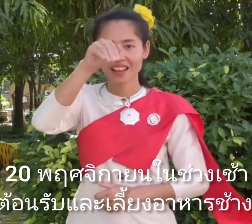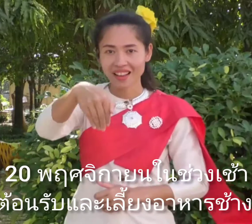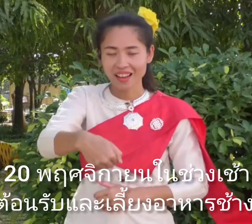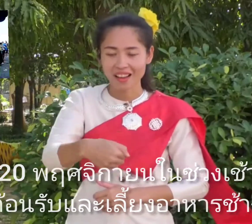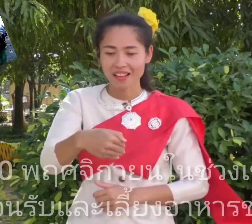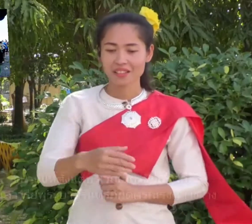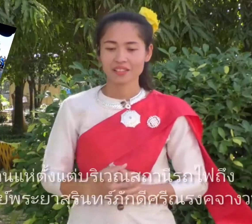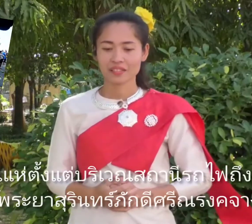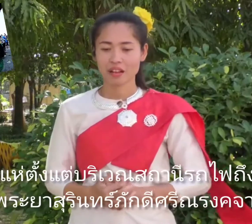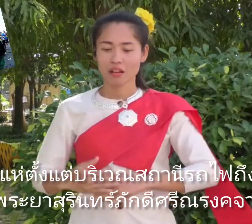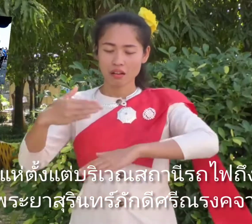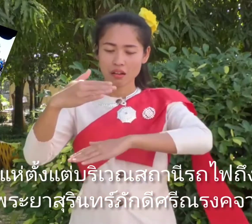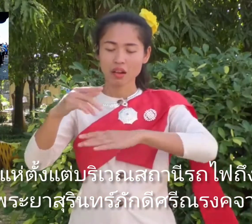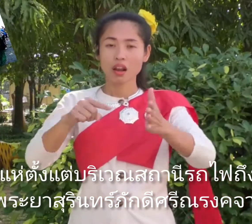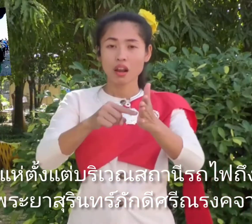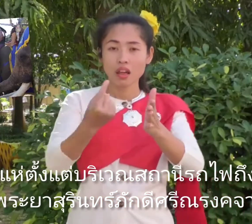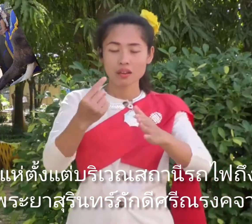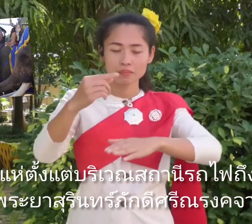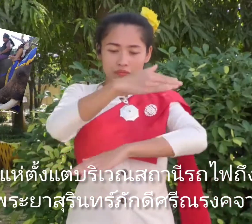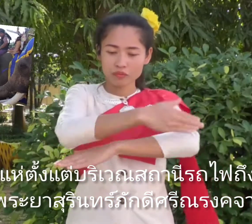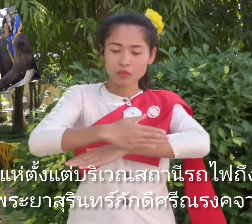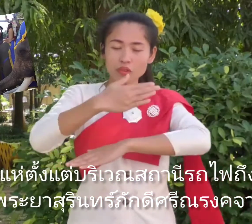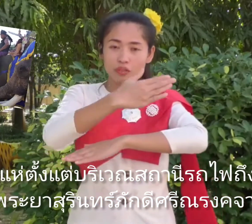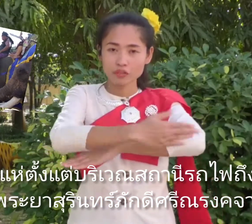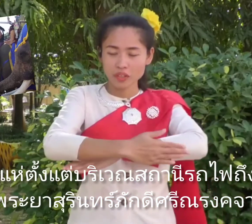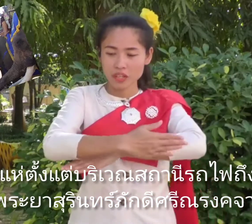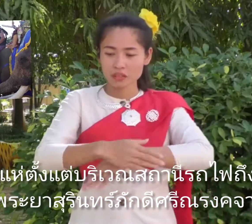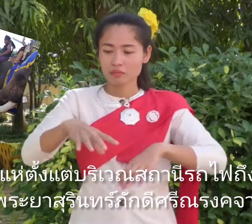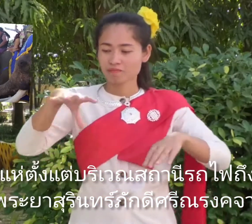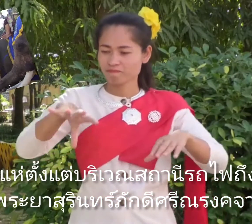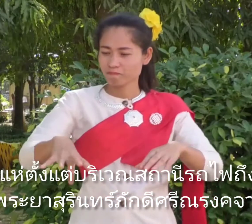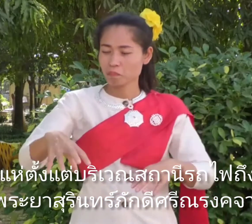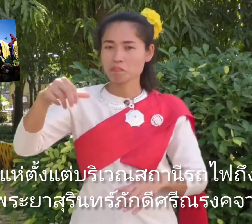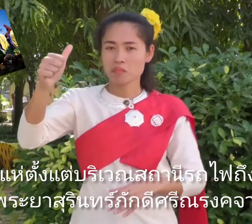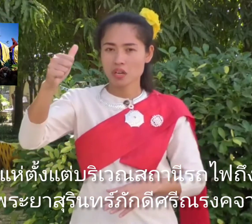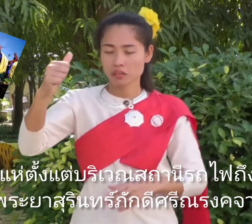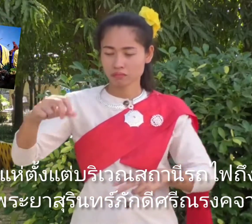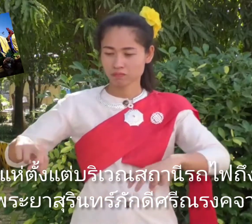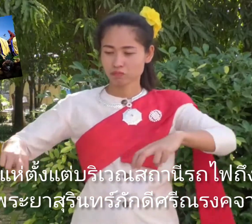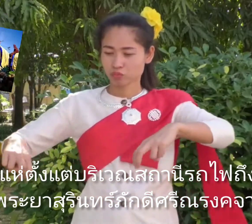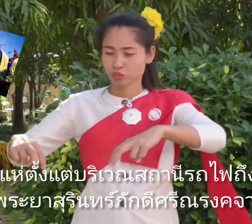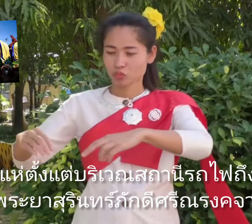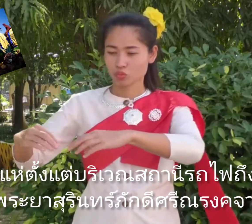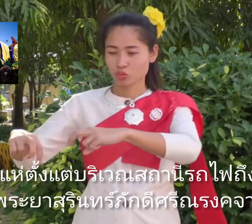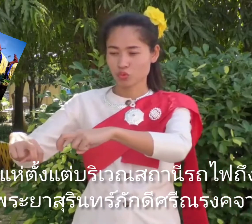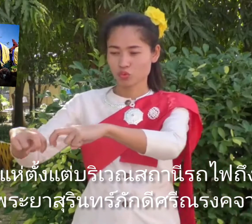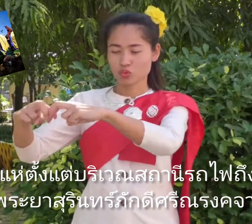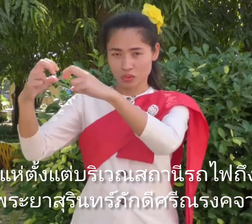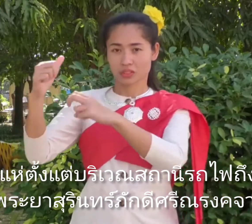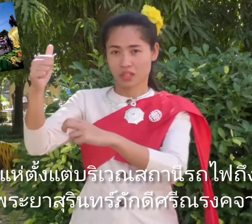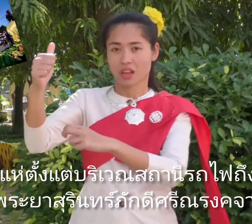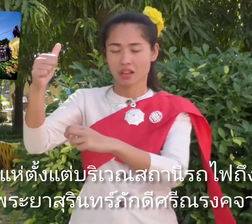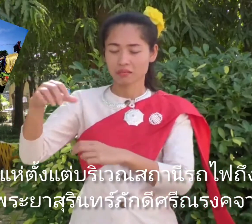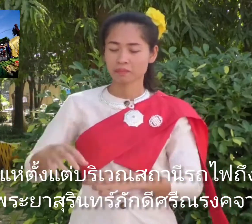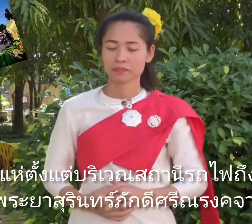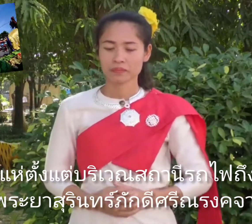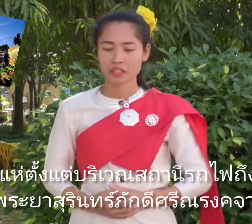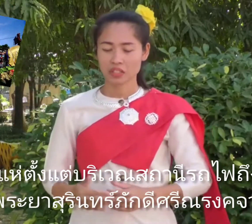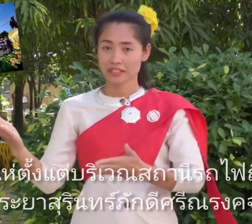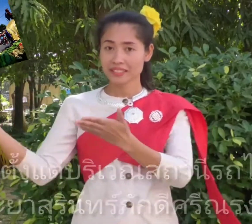างชมขบวนแห่ตั้งแต่สถานีรถไฟสุรินทร์ถึงบริเวณอนุสาวรีย์พญาสุรินทร์ภักดีศรีนรงค์จางวาง